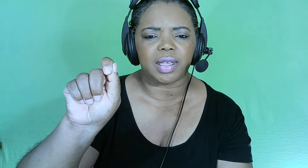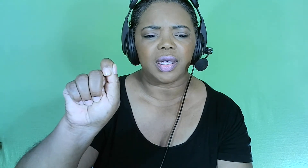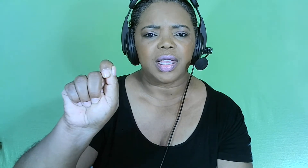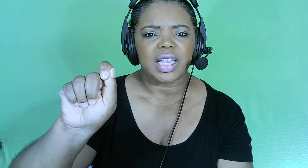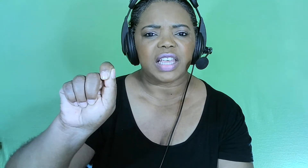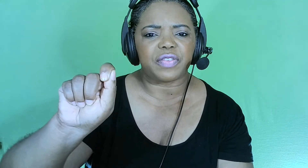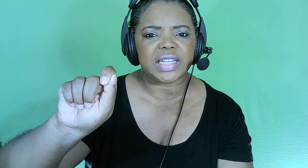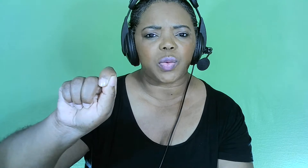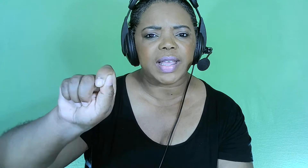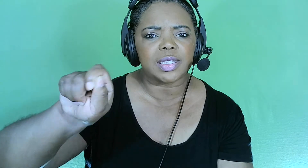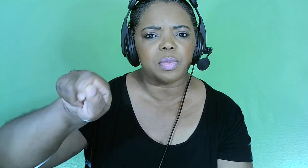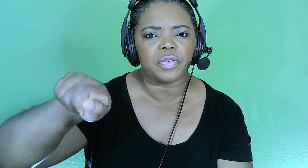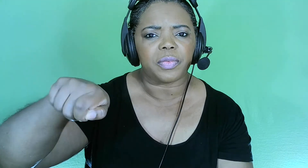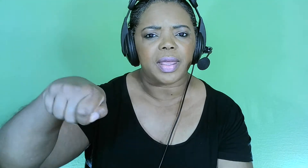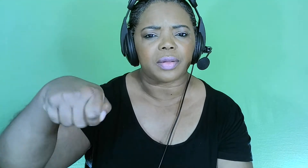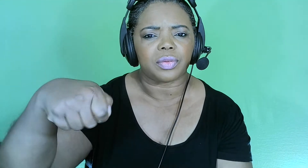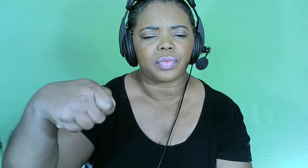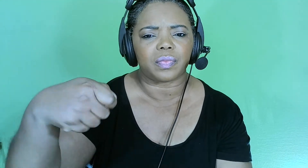aqui e faço esse movimento,